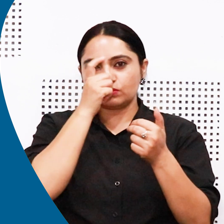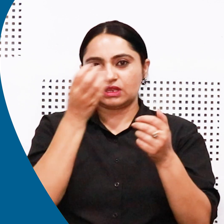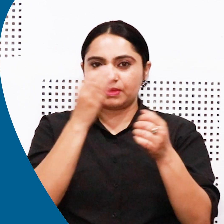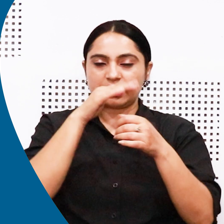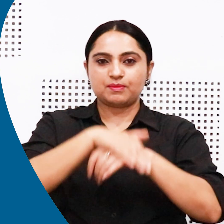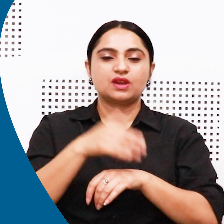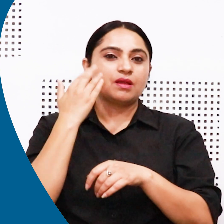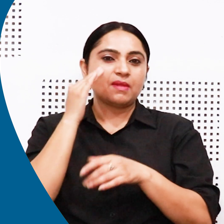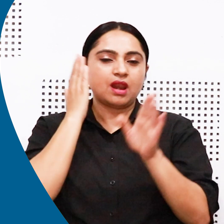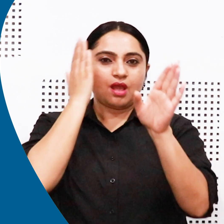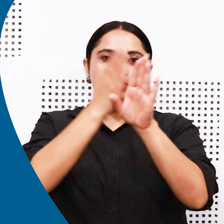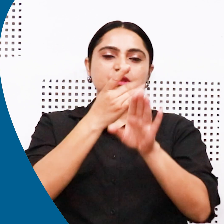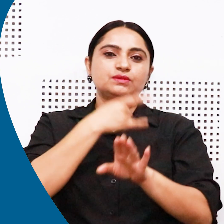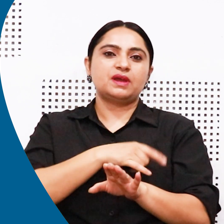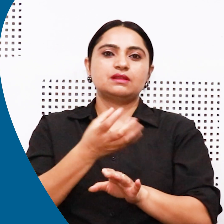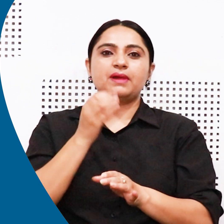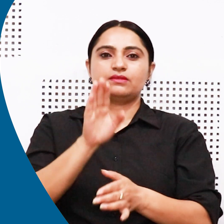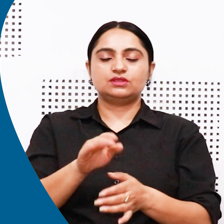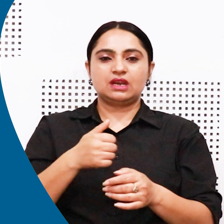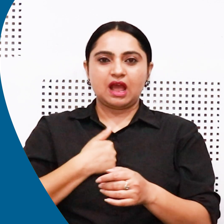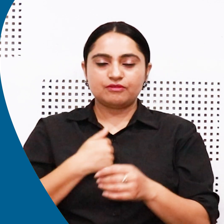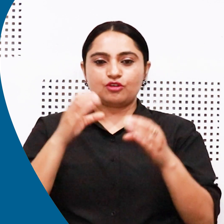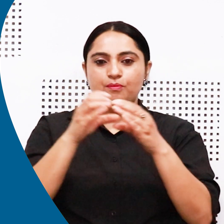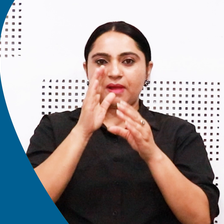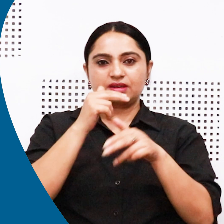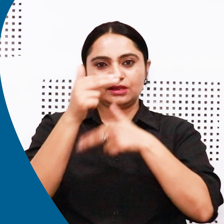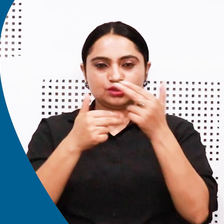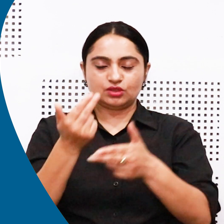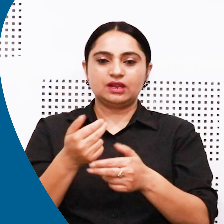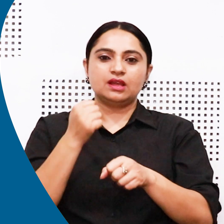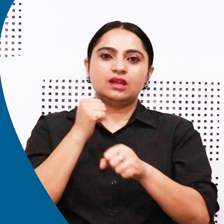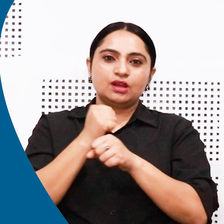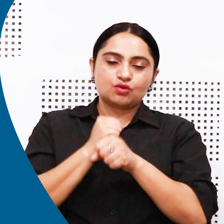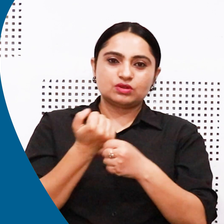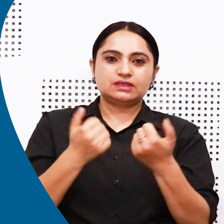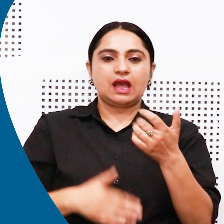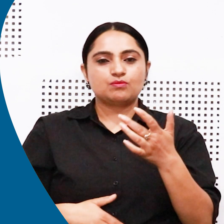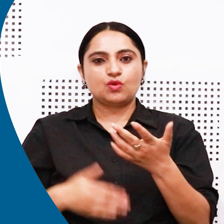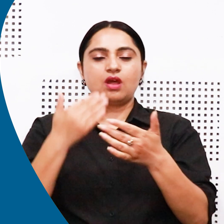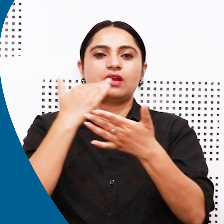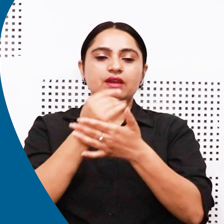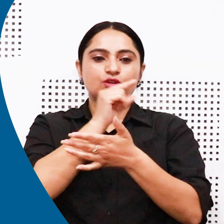धेरै महिलाले प्रत्यक्ष फाइदा पाएका छन्। आफ्नो पालिकाले चलाएका रोजगारमूलक कार्यक्रमको